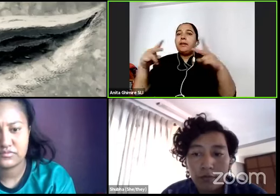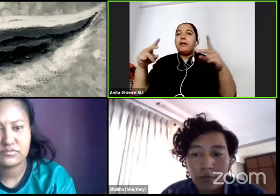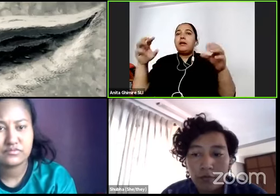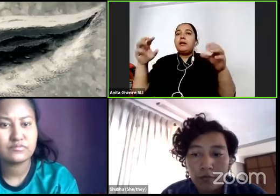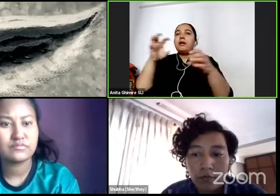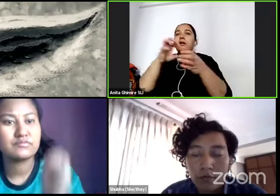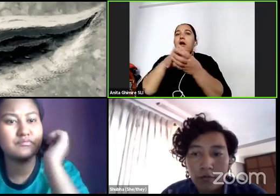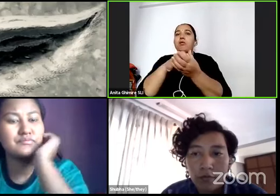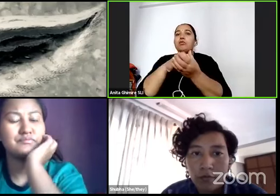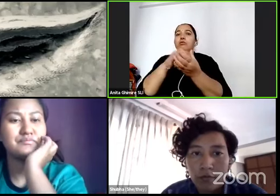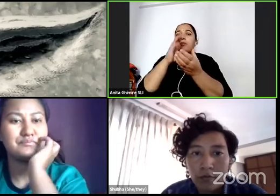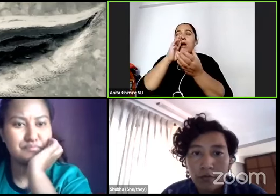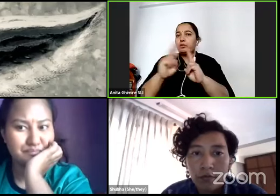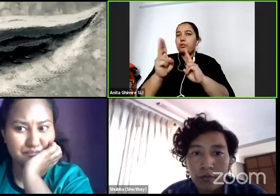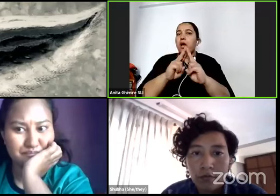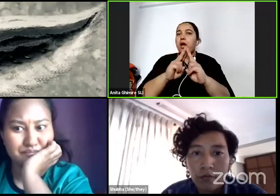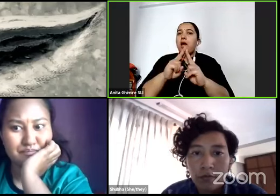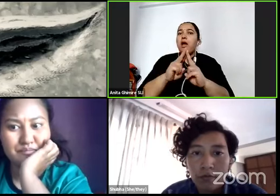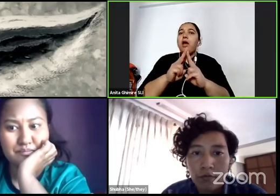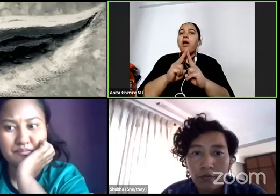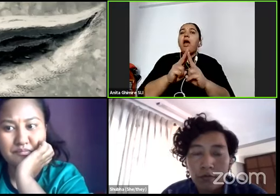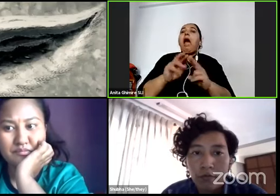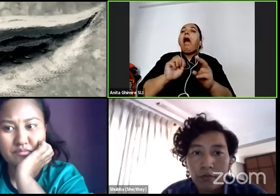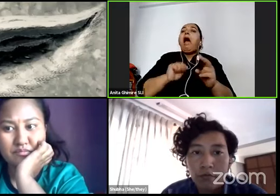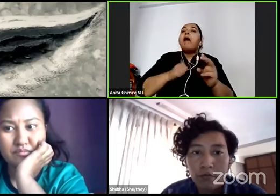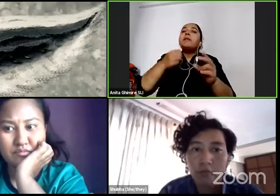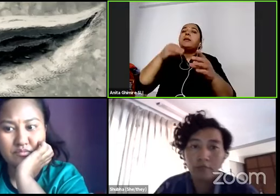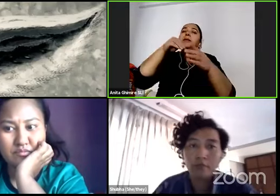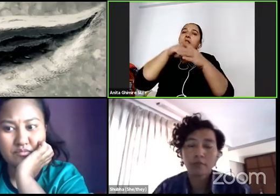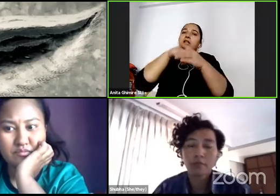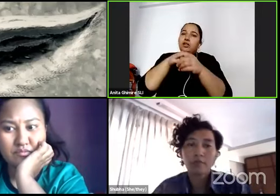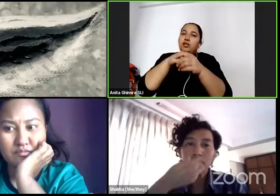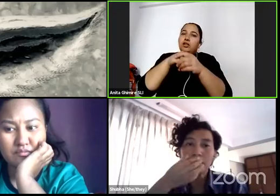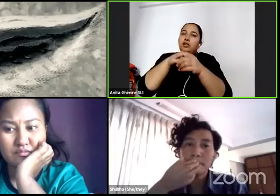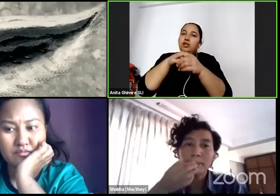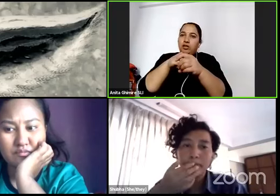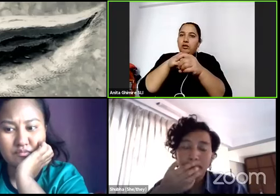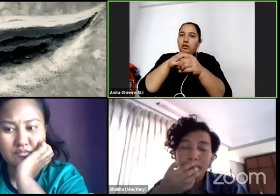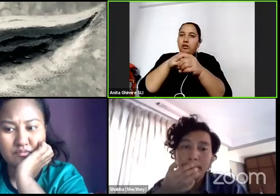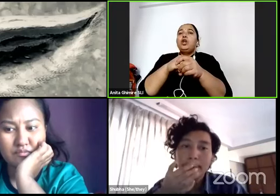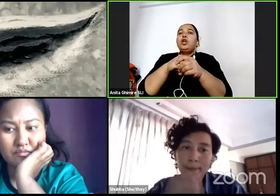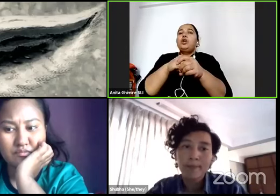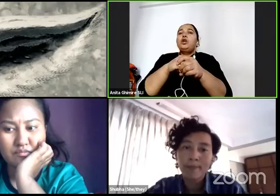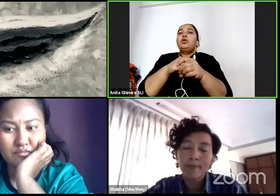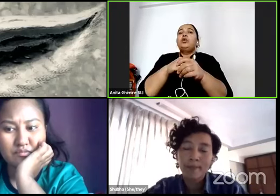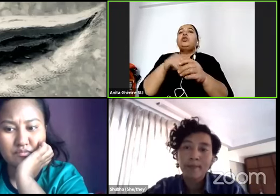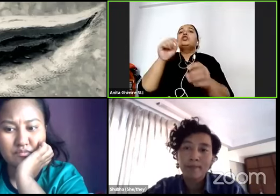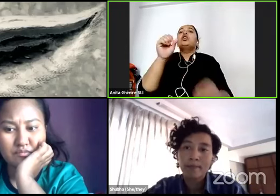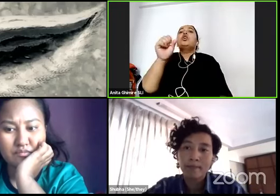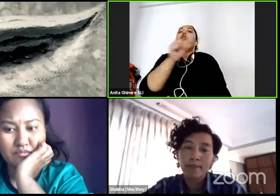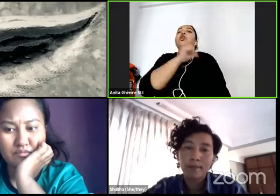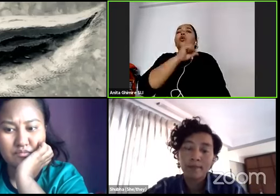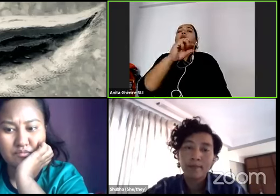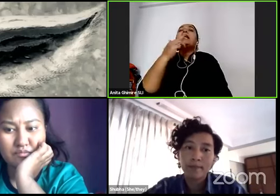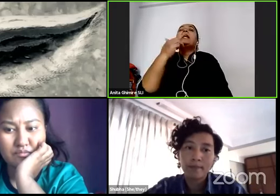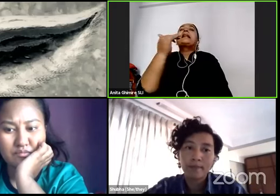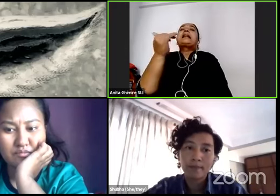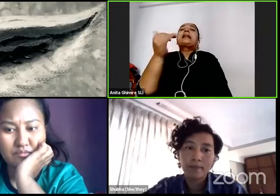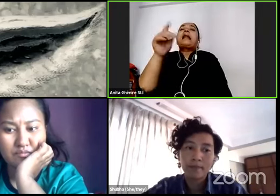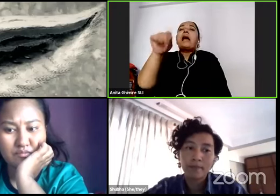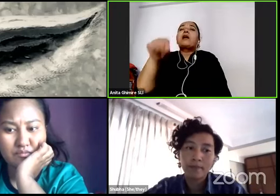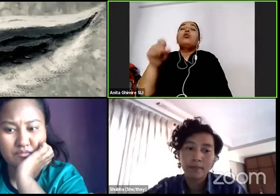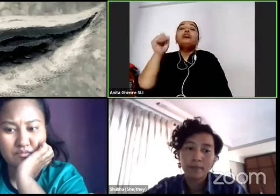छौँ, हामी भित्रमा नै यो इन्टरसेक्सनालिटीको बुझाइ चाहिँ एकदमै कम भयो कि होइन. अब अघि सफलजीले भन्नुभएको कुरालाई